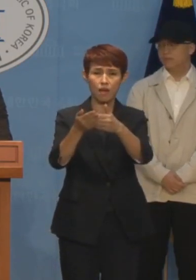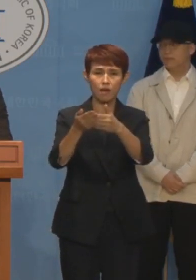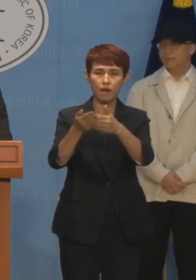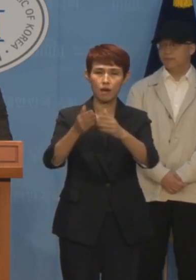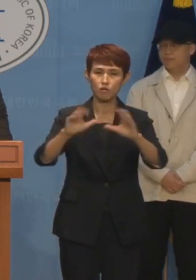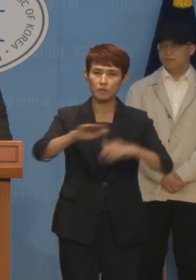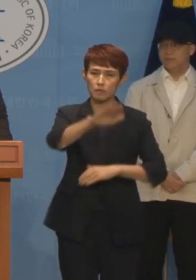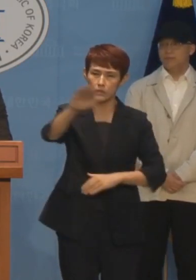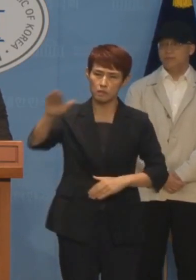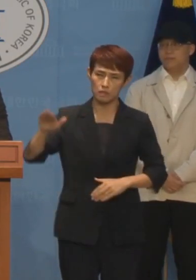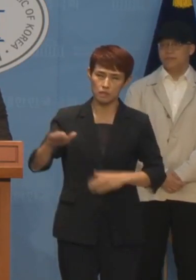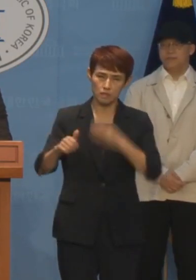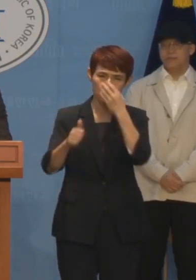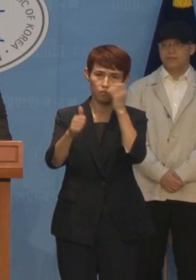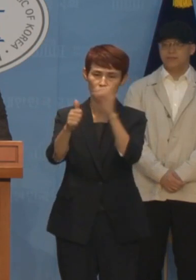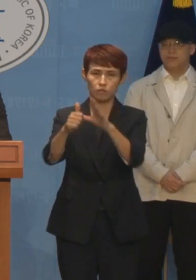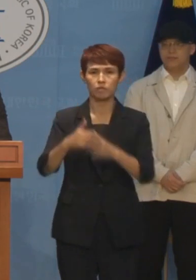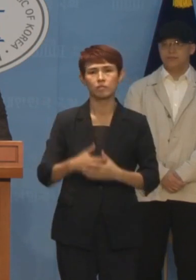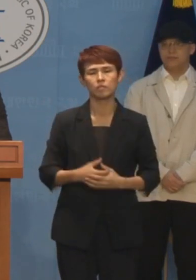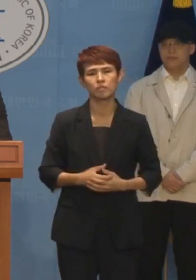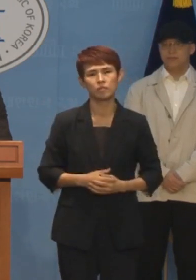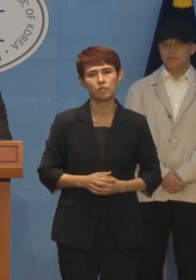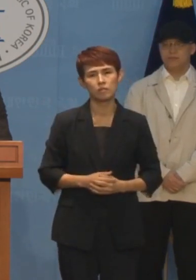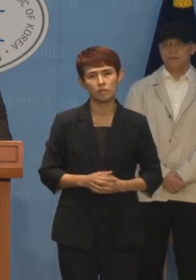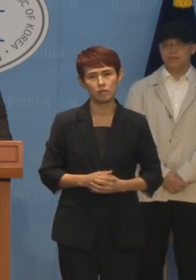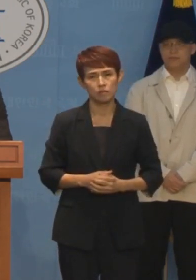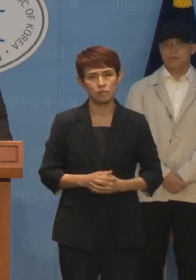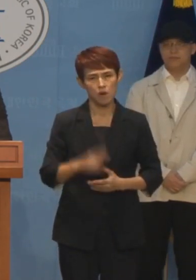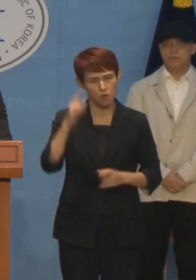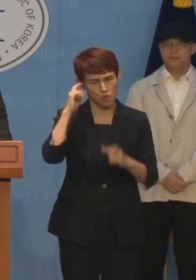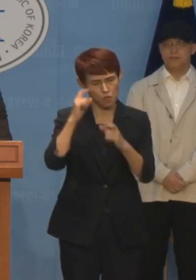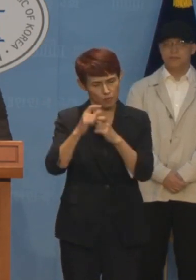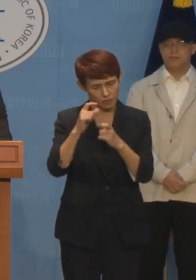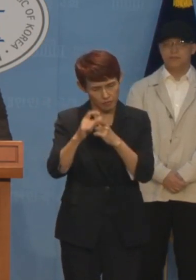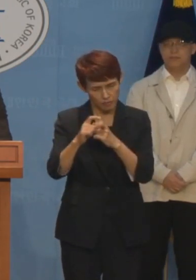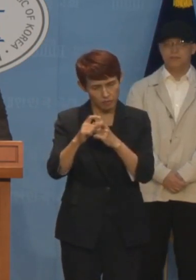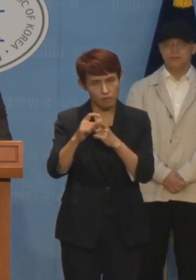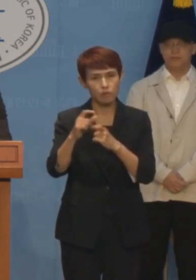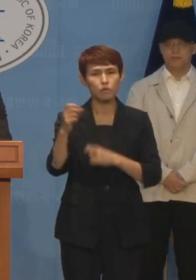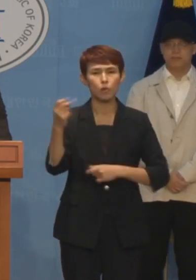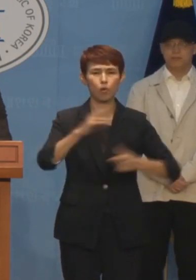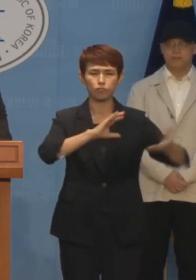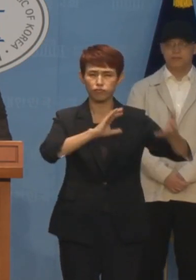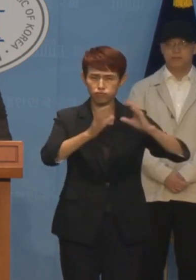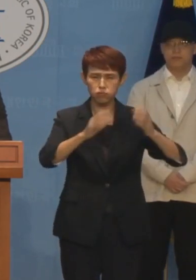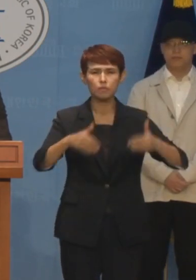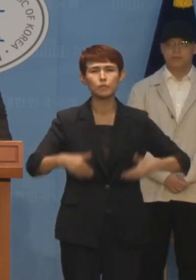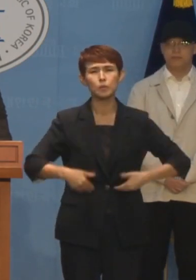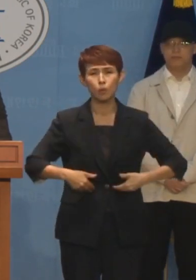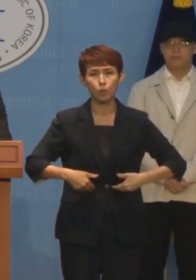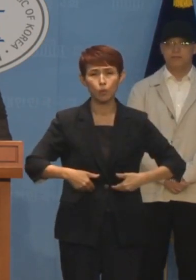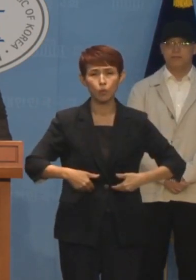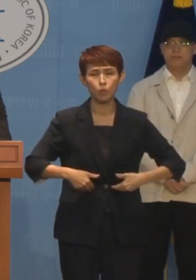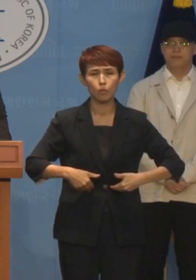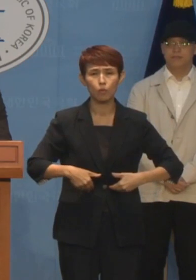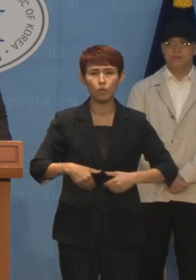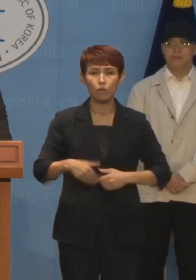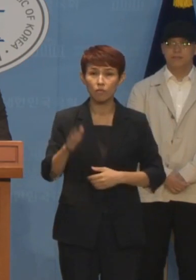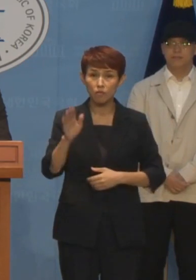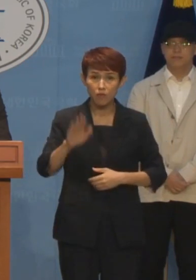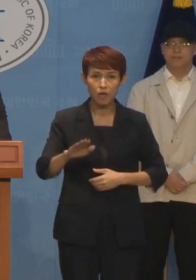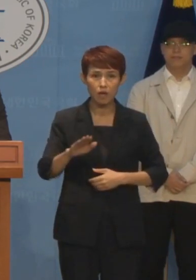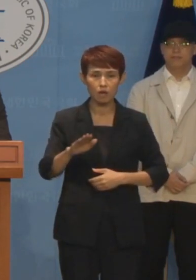국민을 우롱하였습니다. 충분히 고민하고 충분히 논의되어야 할 연금 문제가